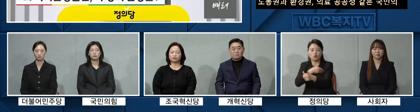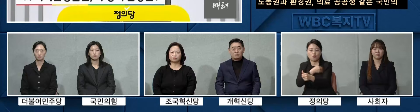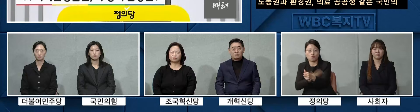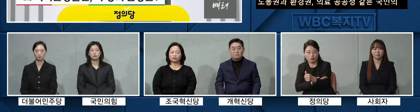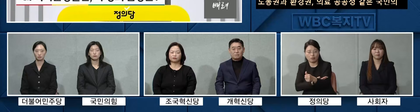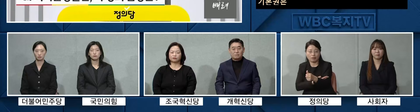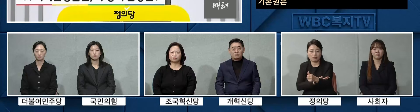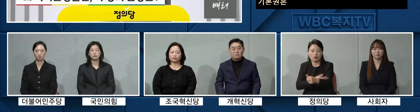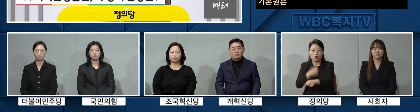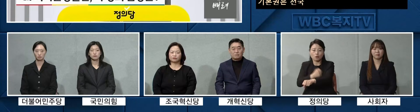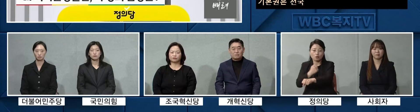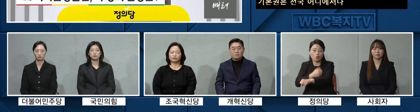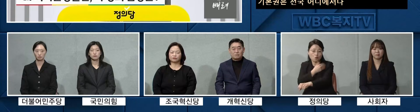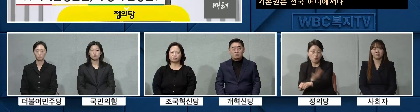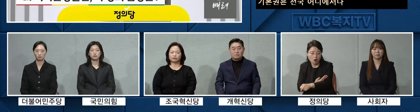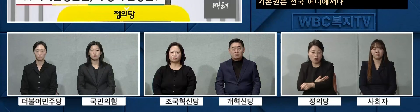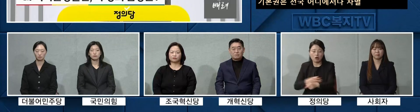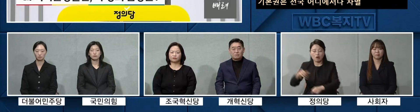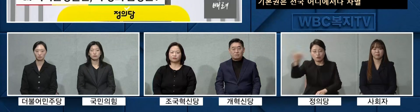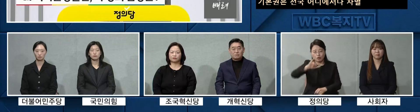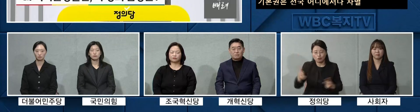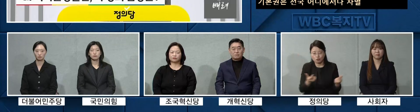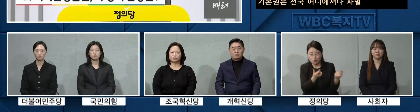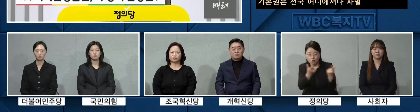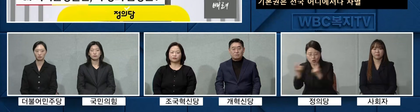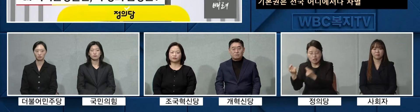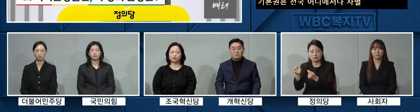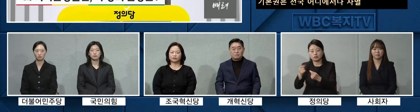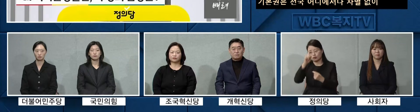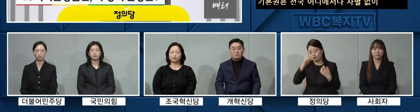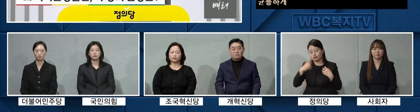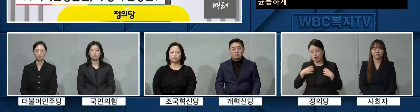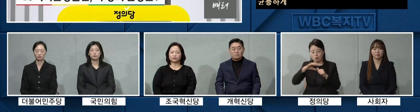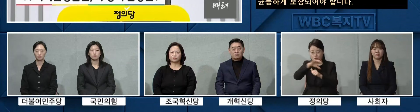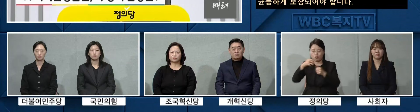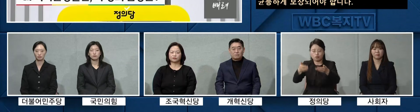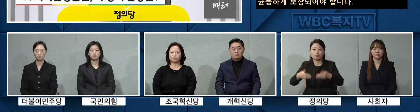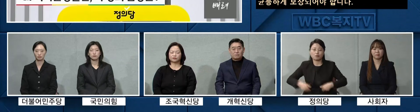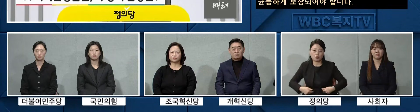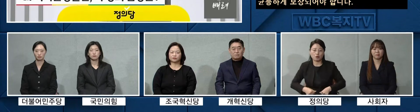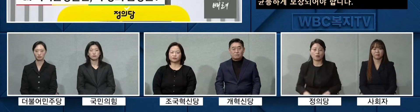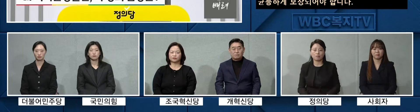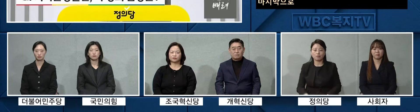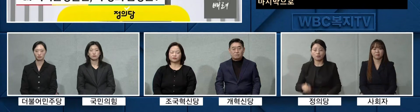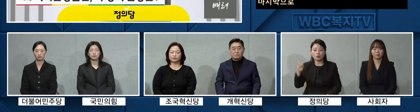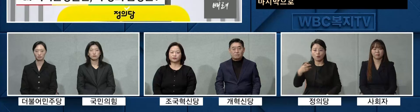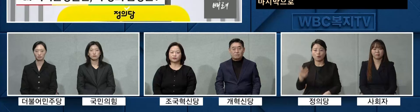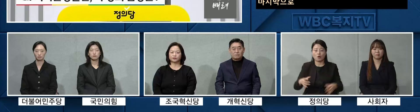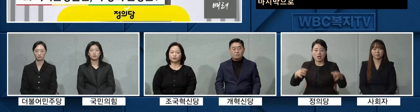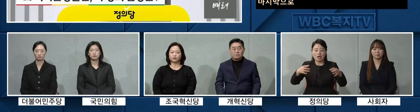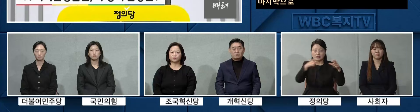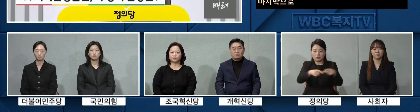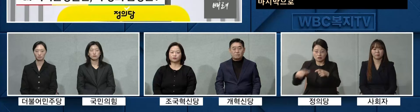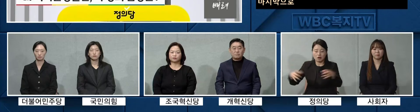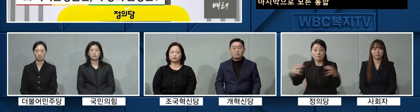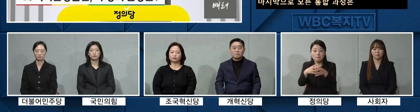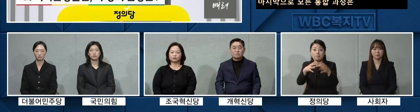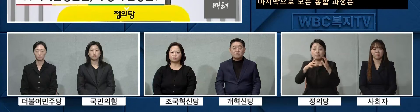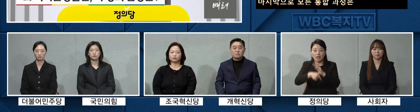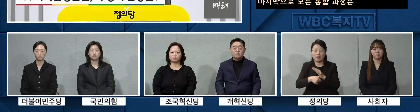없이 균등하게 보장되어야 합니다. 마지막으로 모든 통합 과정은